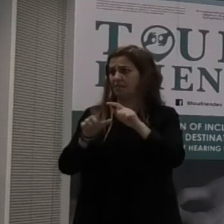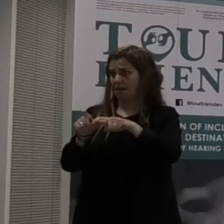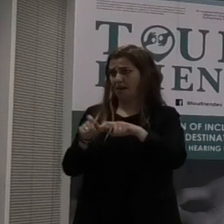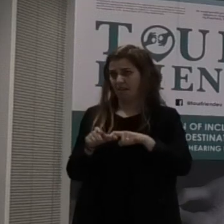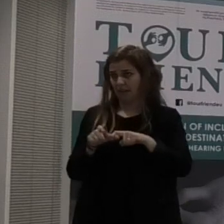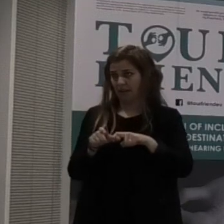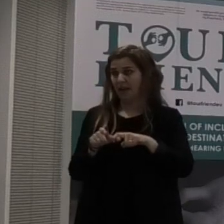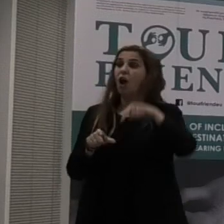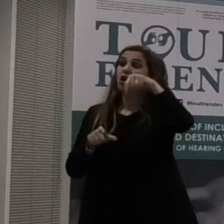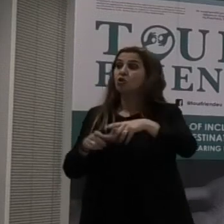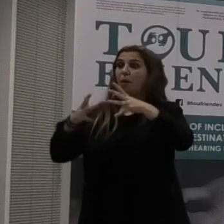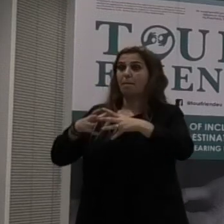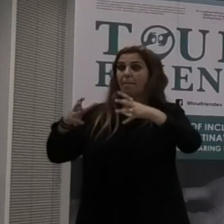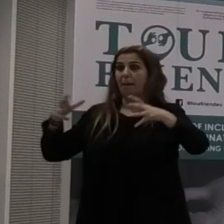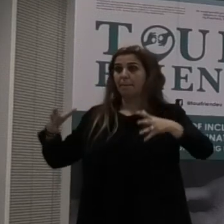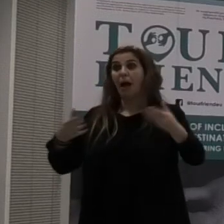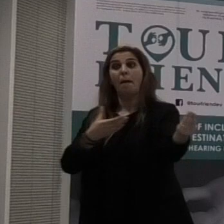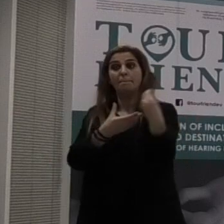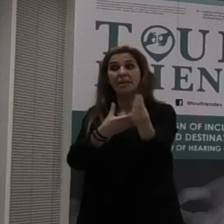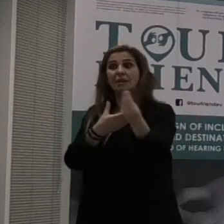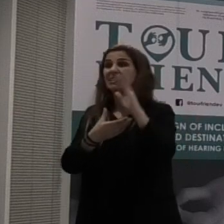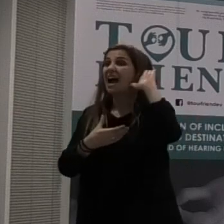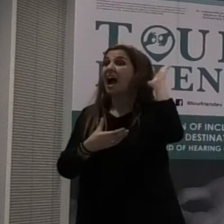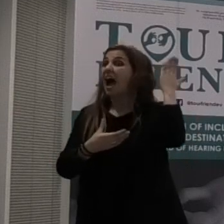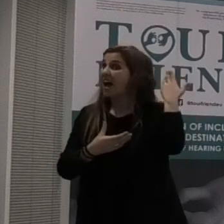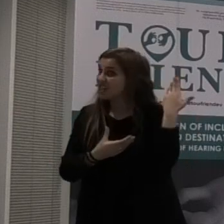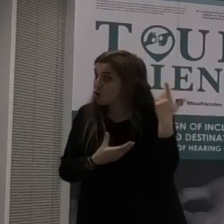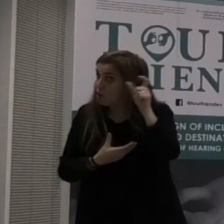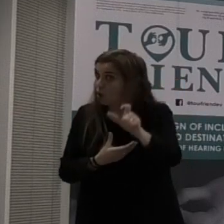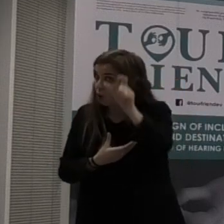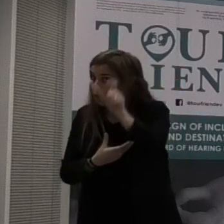διεπιστημονική. Αποτελείται τόσο από αρχαιολόγους όσο και από ανθρώπους με background τεχνολογία.